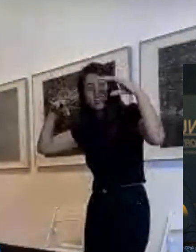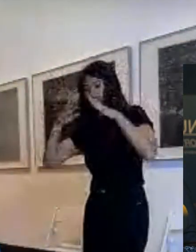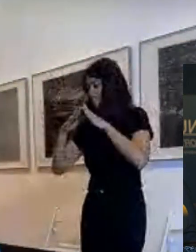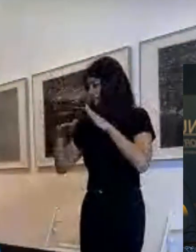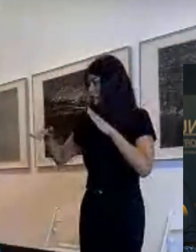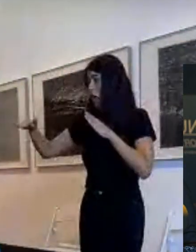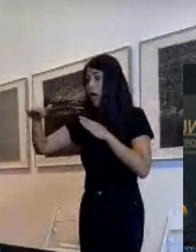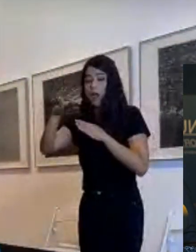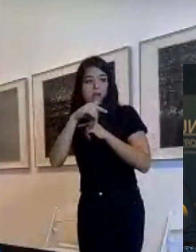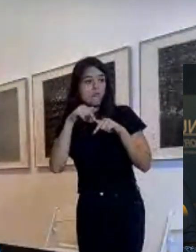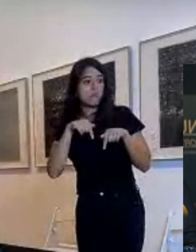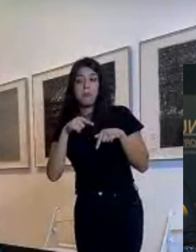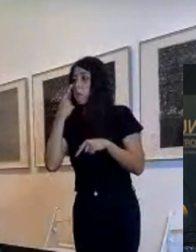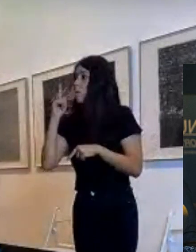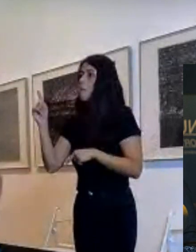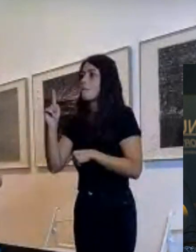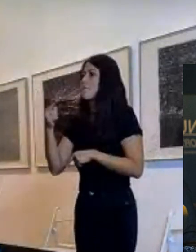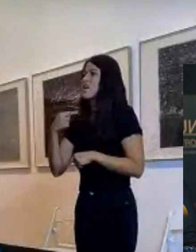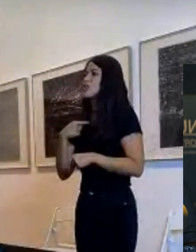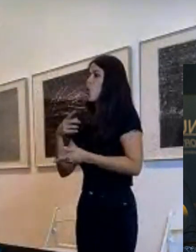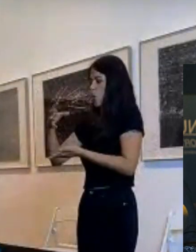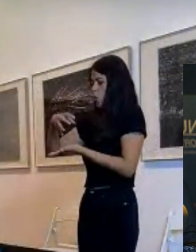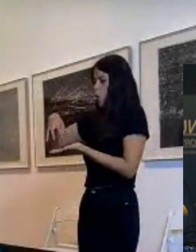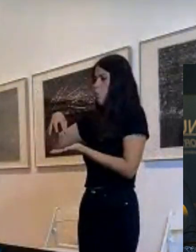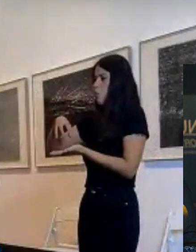conocía, venía de la comuna de Macul,